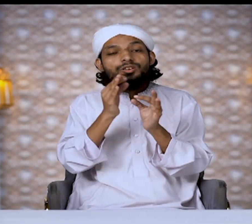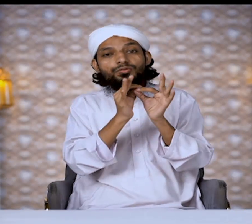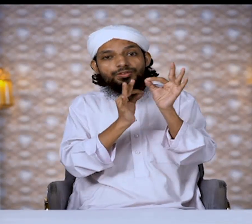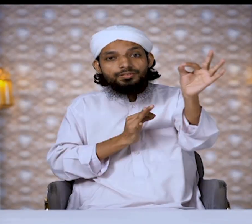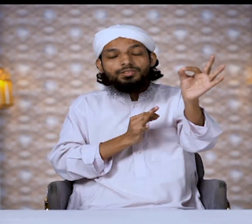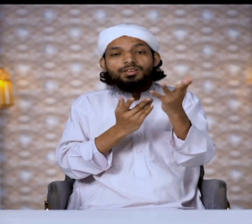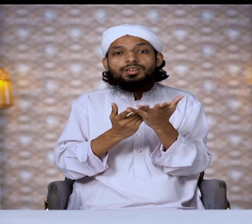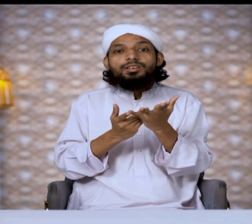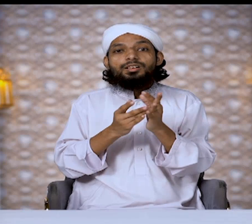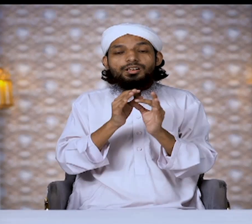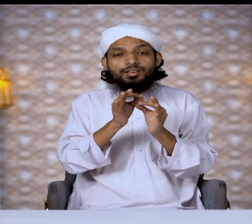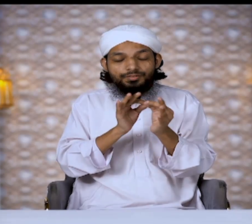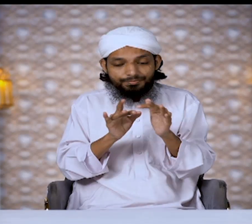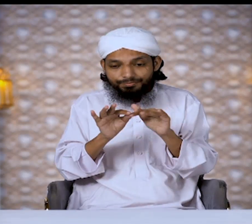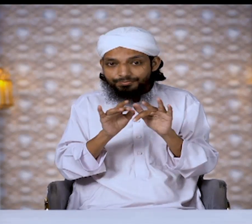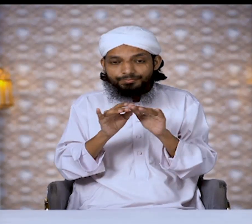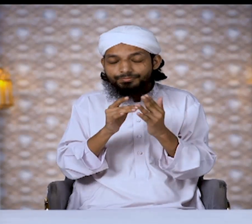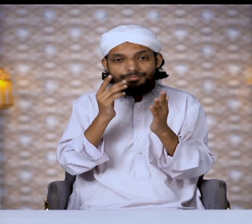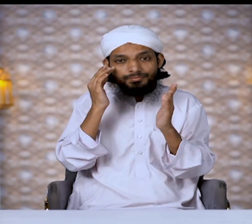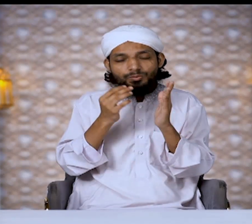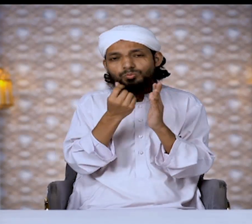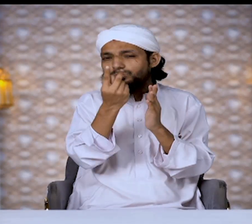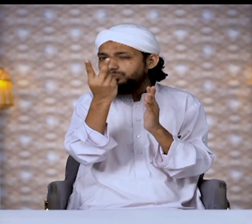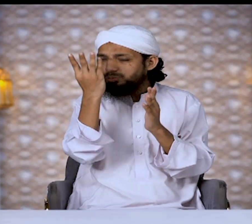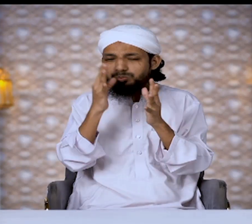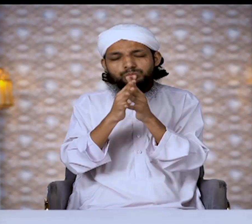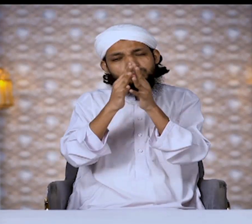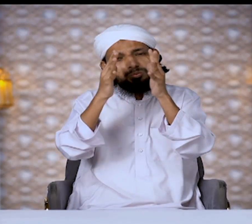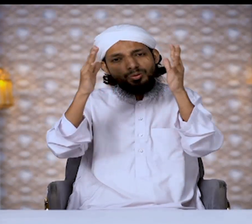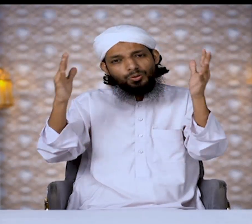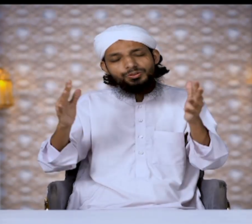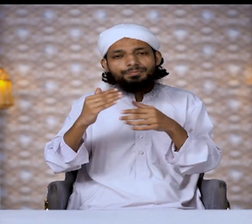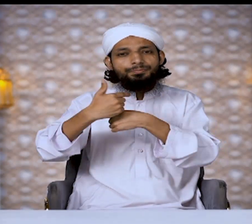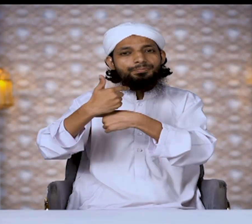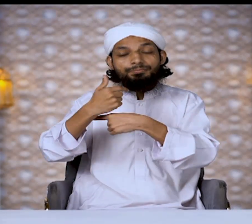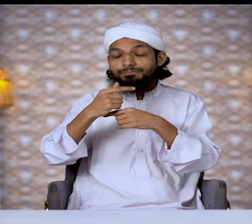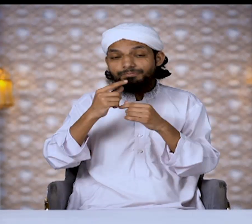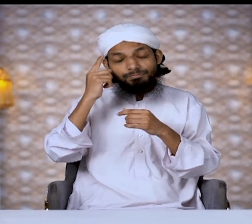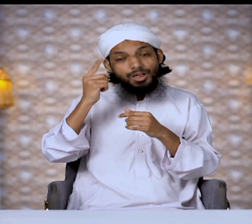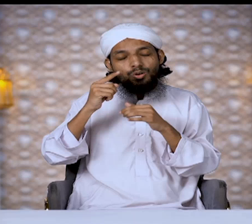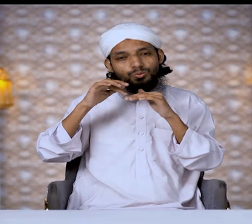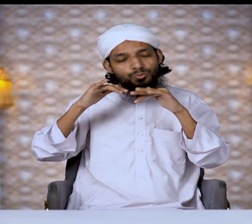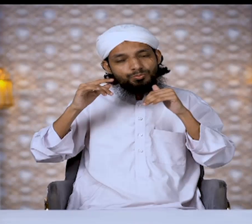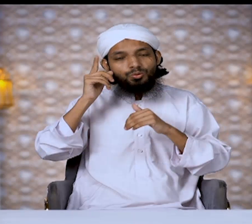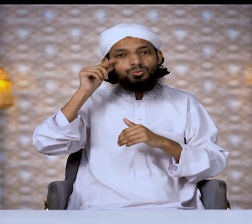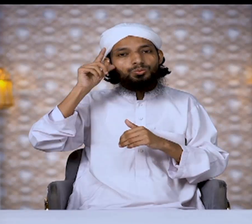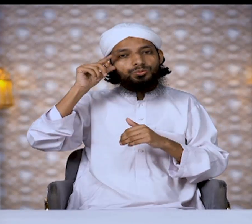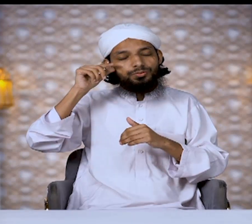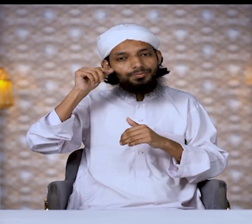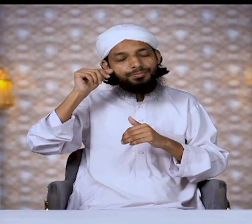کے اعتبار سے سفر کی مقدار نکالنا وغیرہ جیسے بے شمار مسائل پر آپ رحمۃ اللہ علیہ کی نایاب تحقیقات نے فقہ اسلامی میں علم کی ایک باب